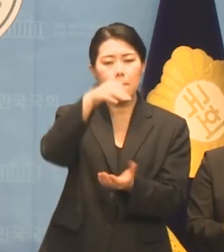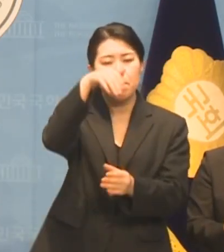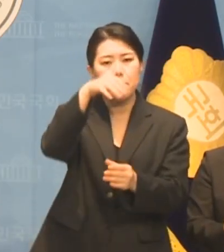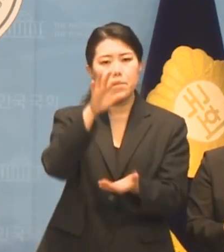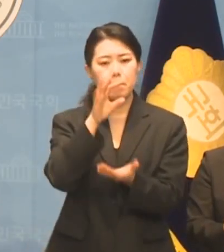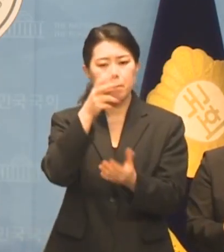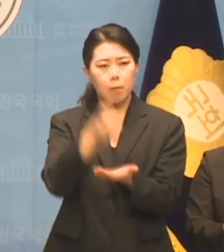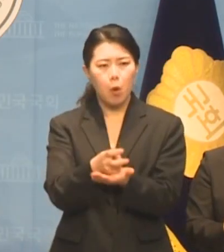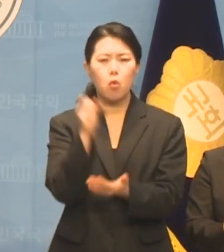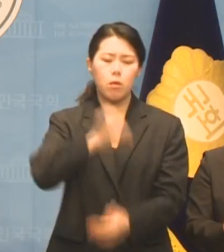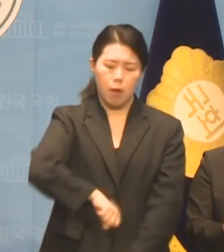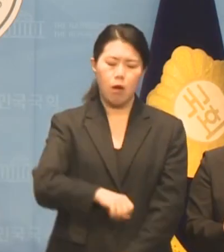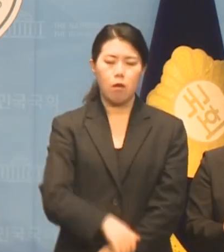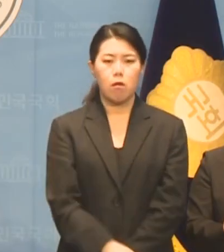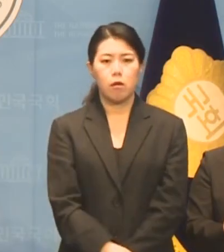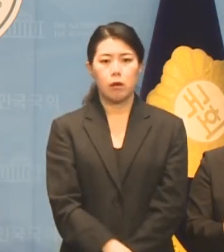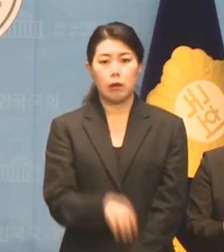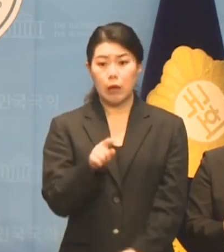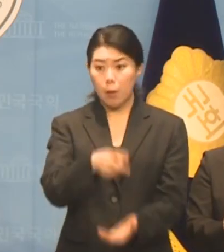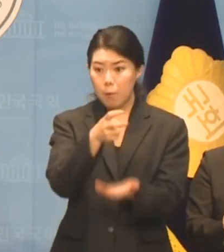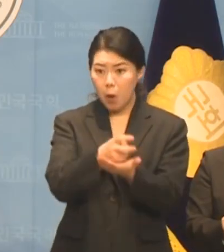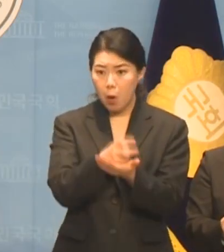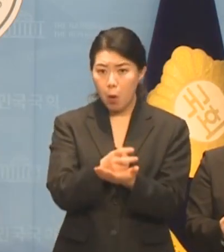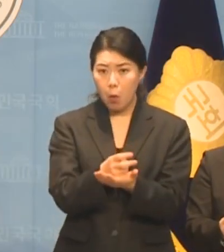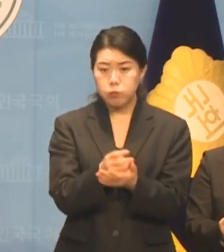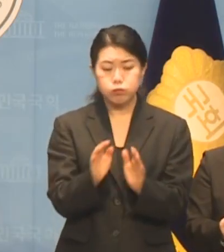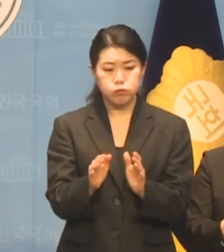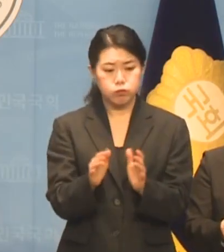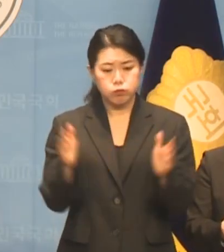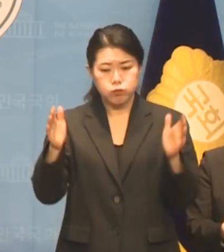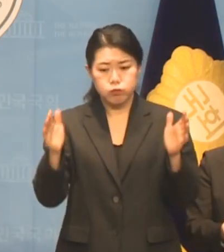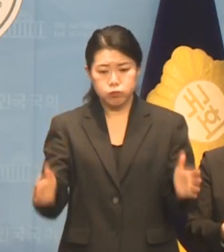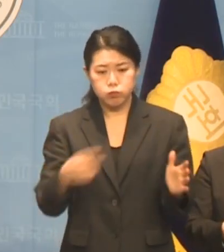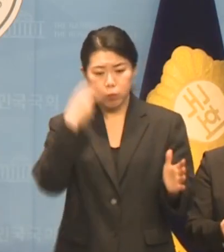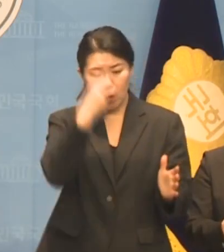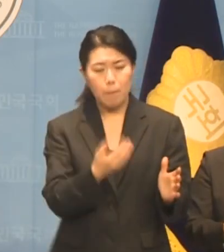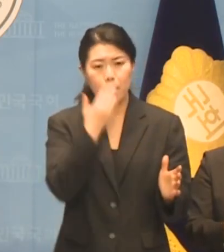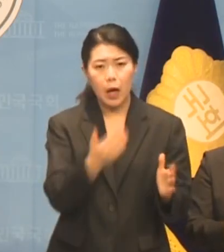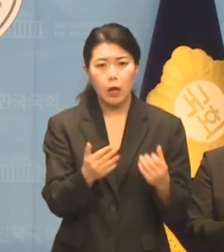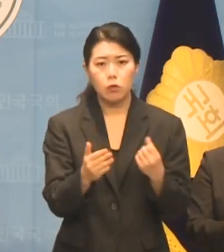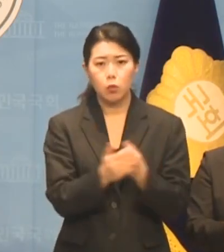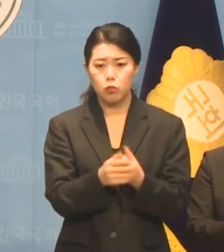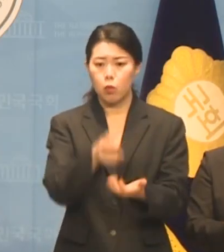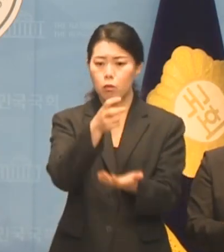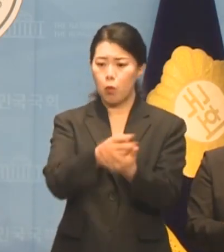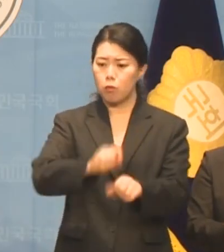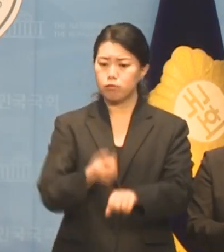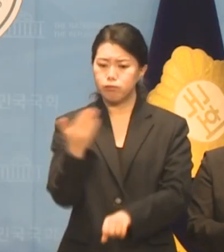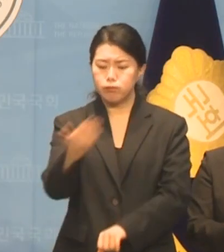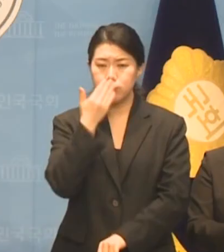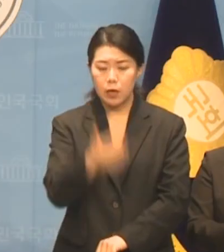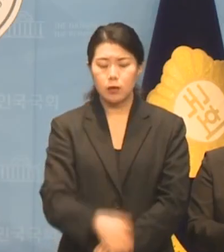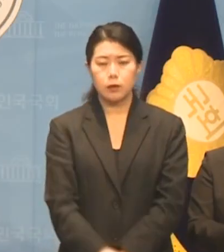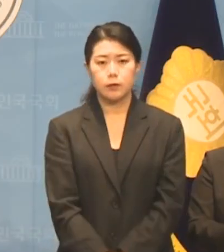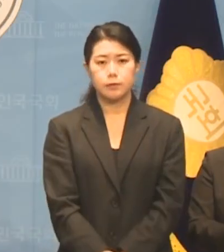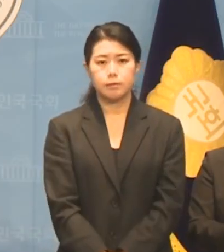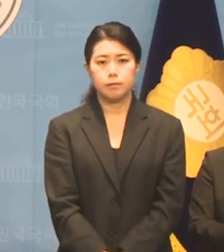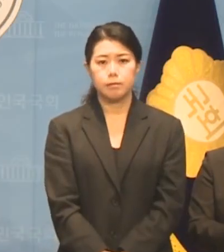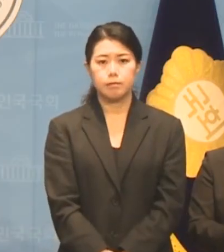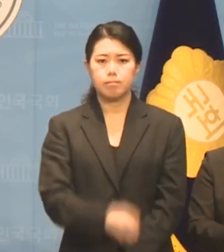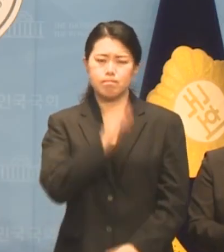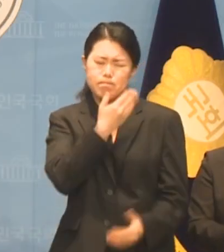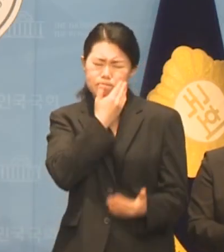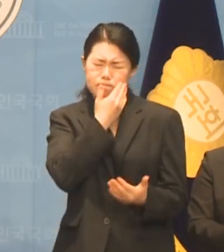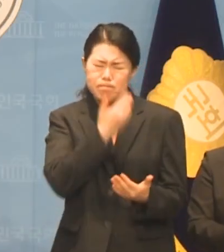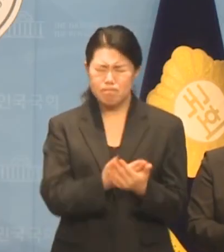위반이며 해당 범죄는 공소시효가 아직 남아있기 때문에 언제든지 법적 처벌이 가능합니다. 중대한 범법